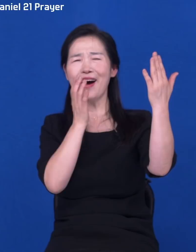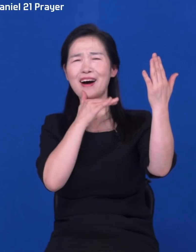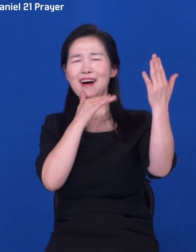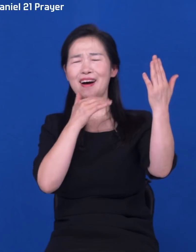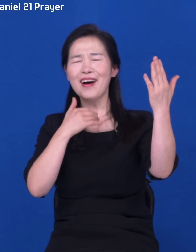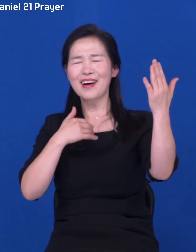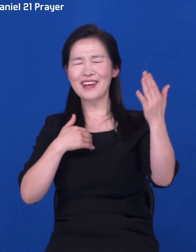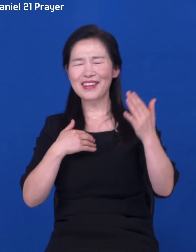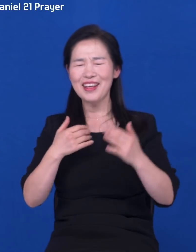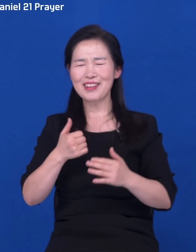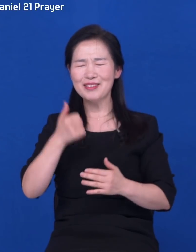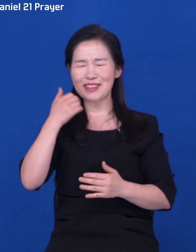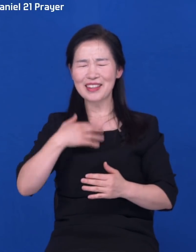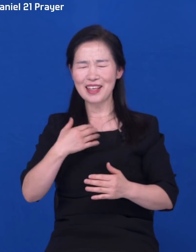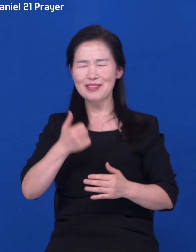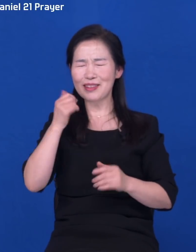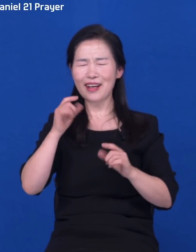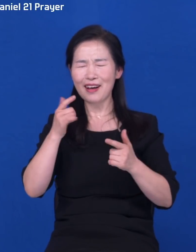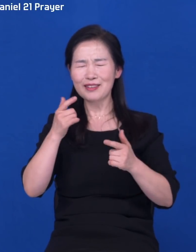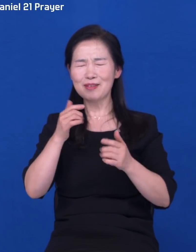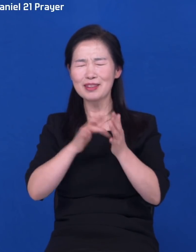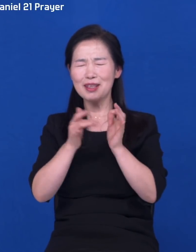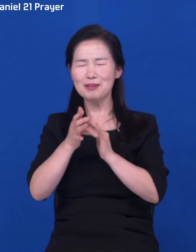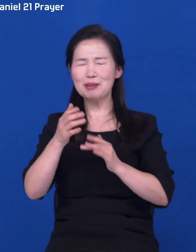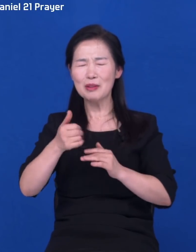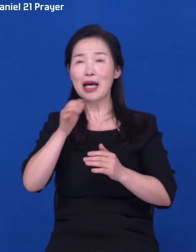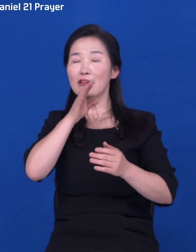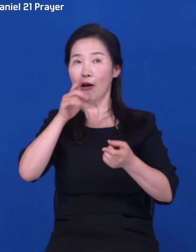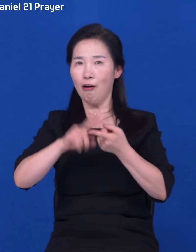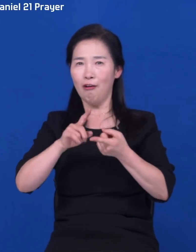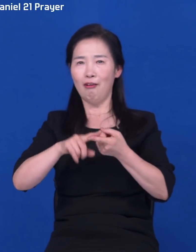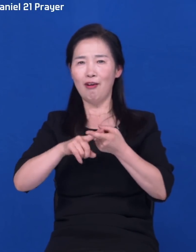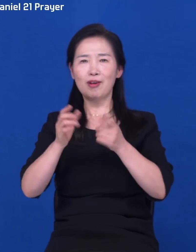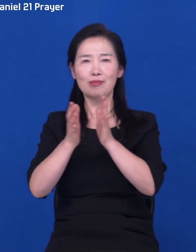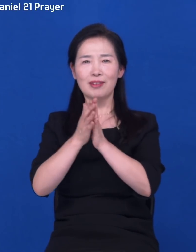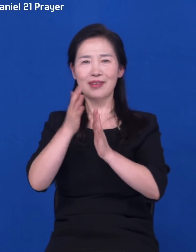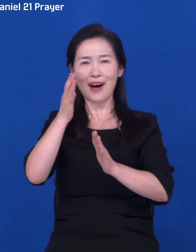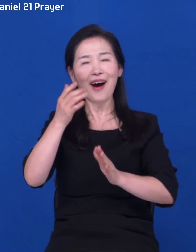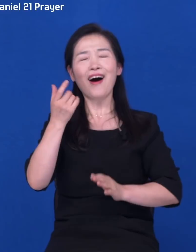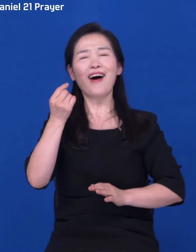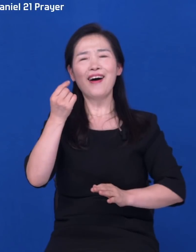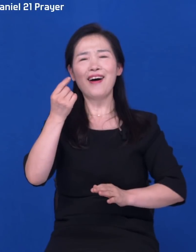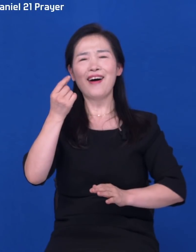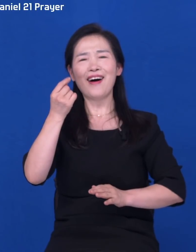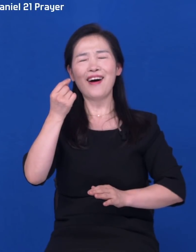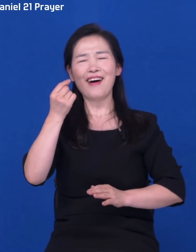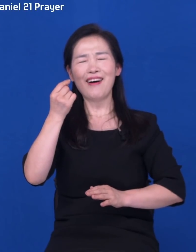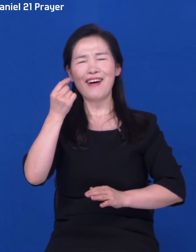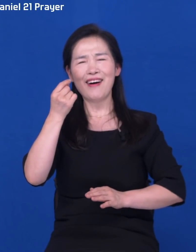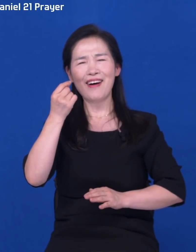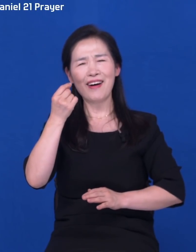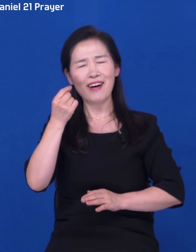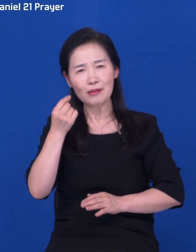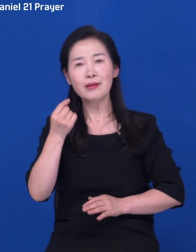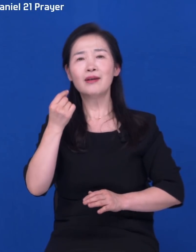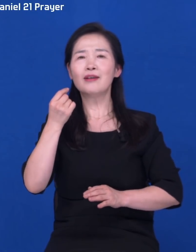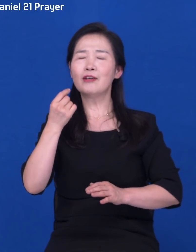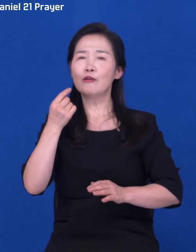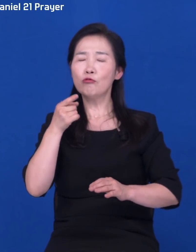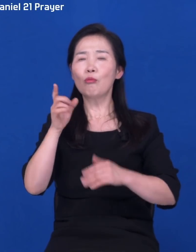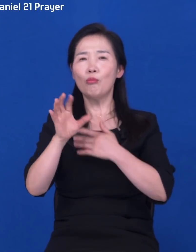주인이지, 당연히 너무 아름답게 지금 빛나고 있는 게 당연한 거구나. 그러면 내가 잠을 자지